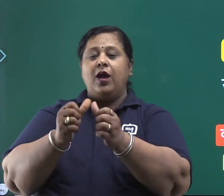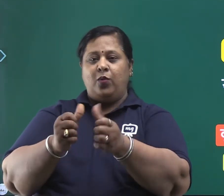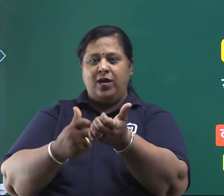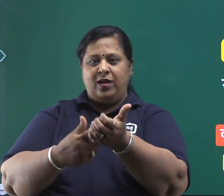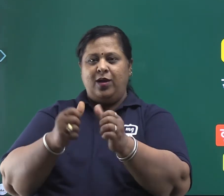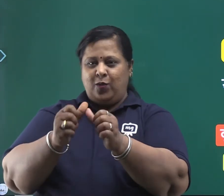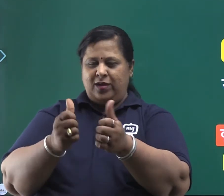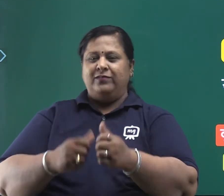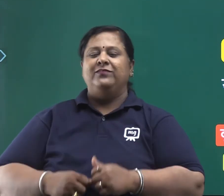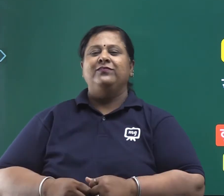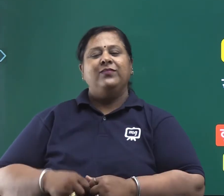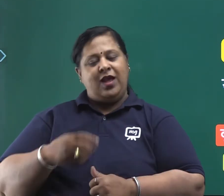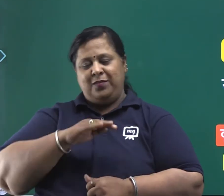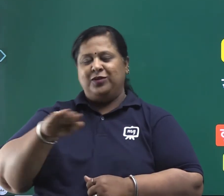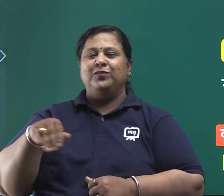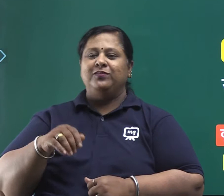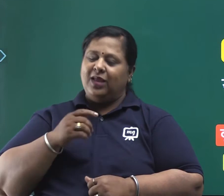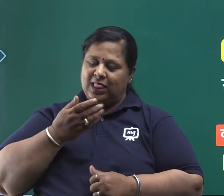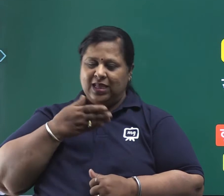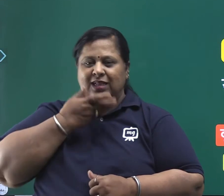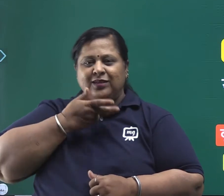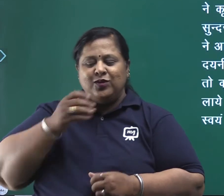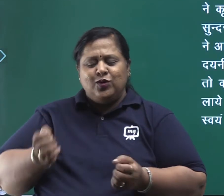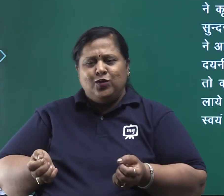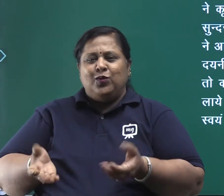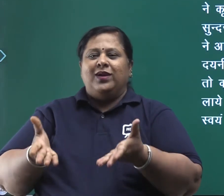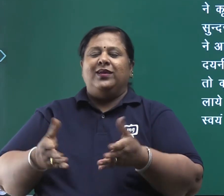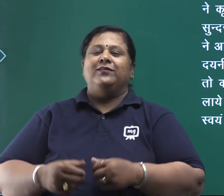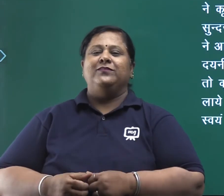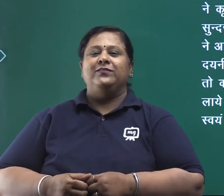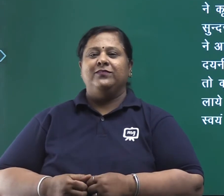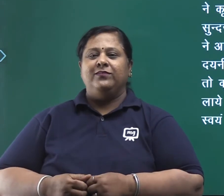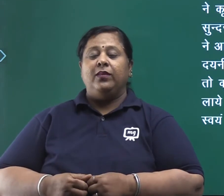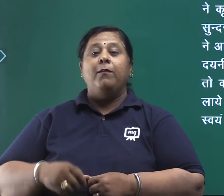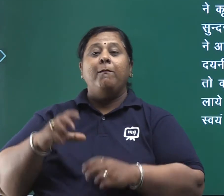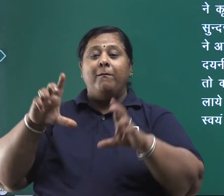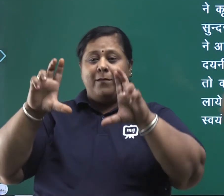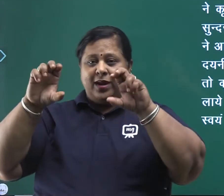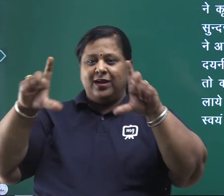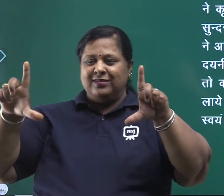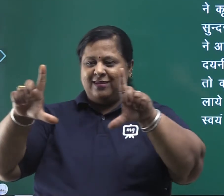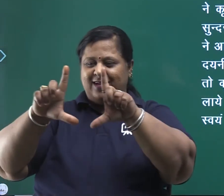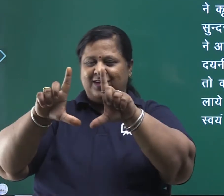अरोड़ा। तो आइए बच्चों, अध्ययन शुरू करते हैं। पाठ सारांश।